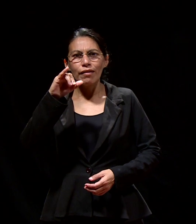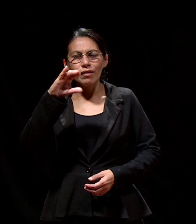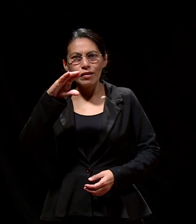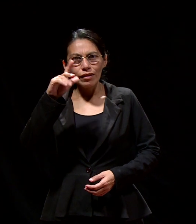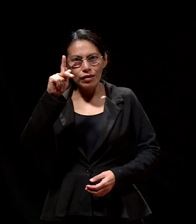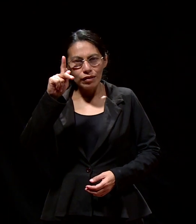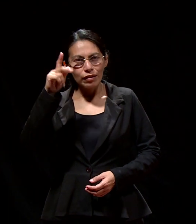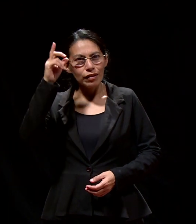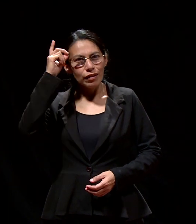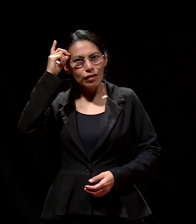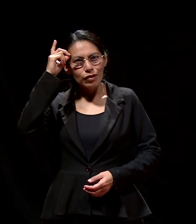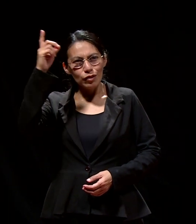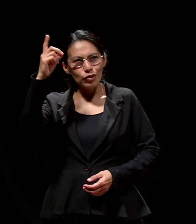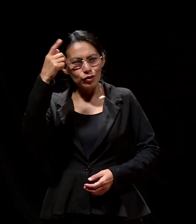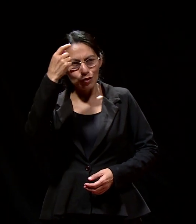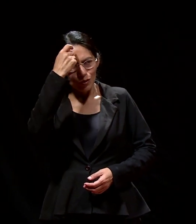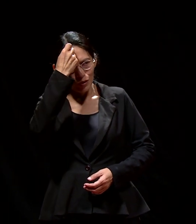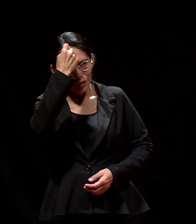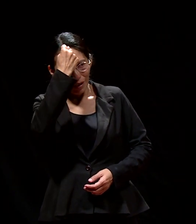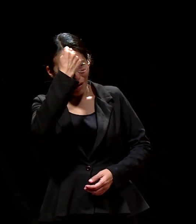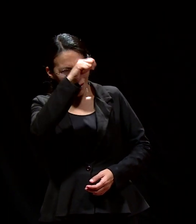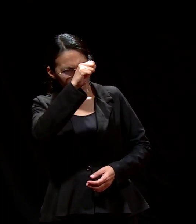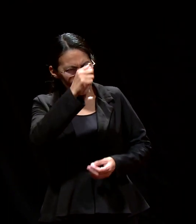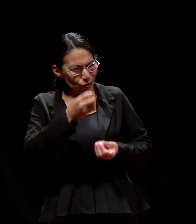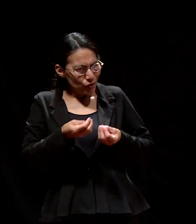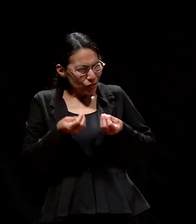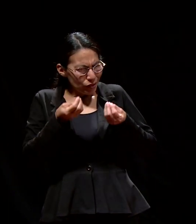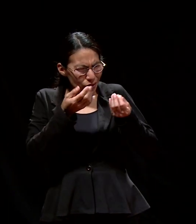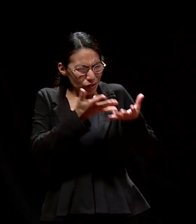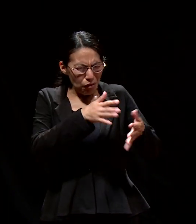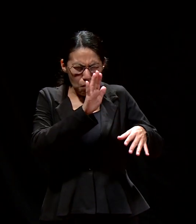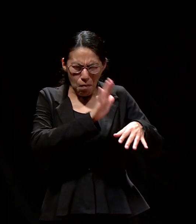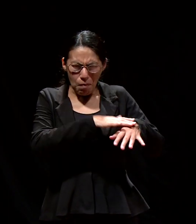todos tus talentos para su gloria y honor